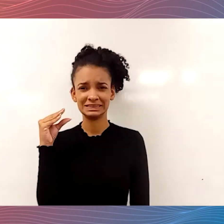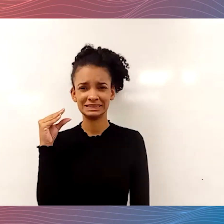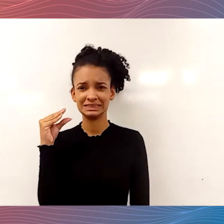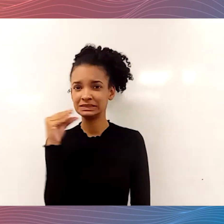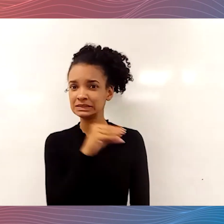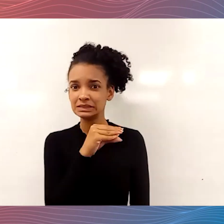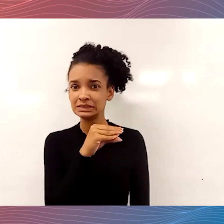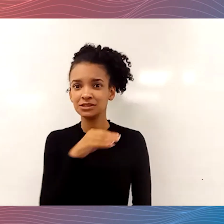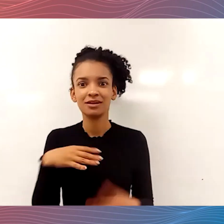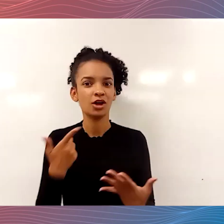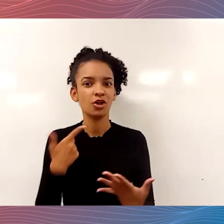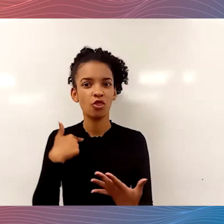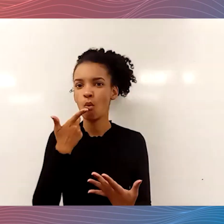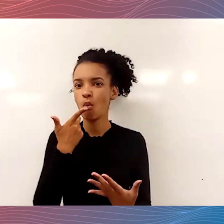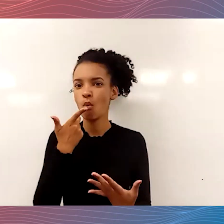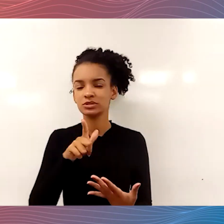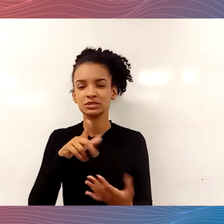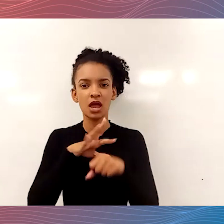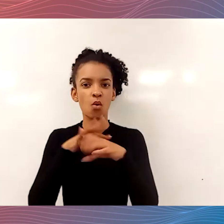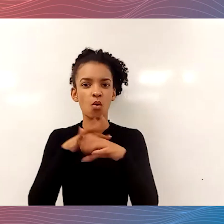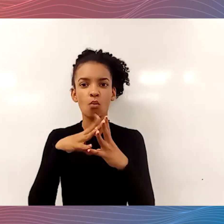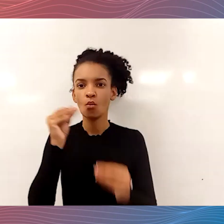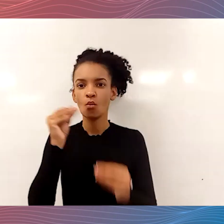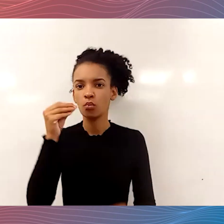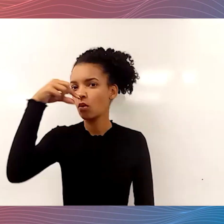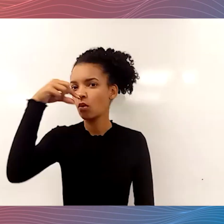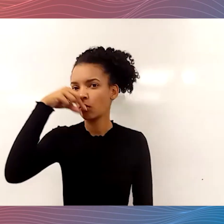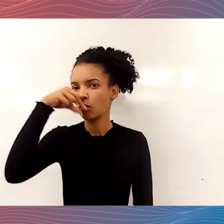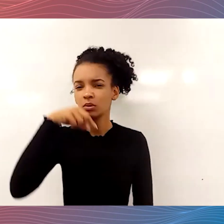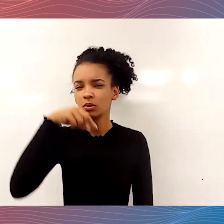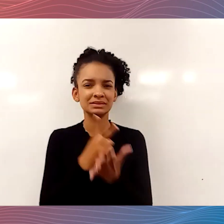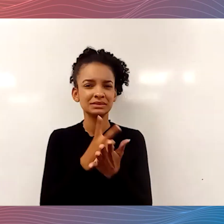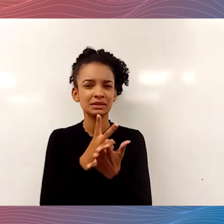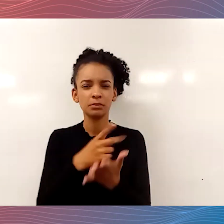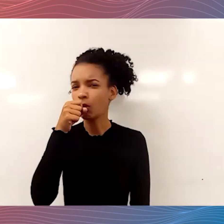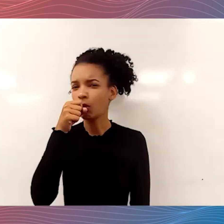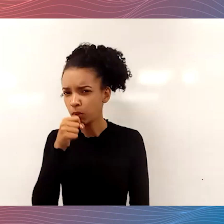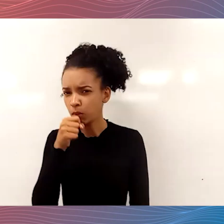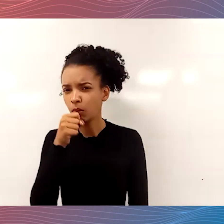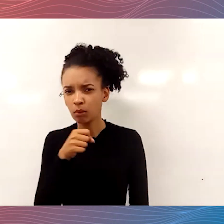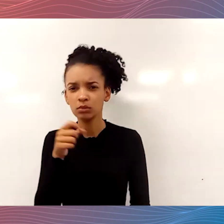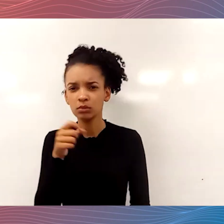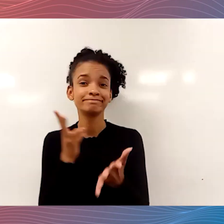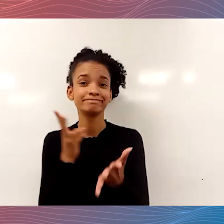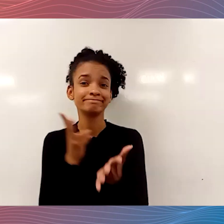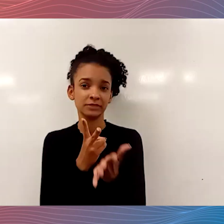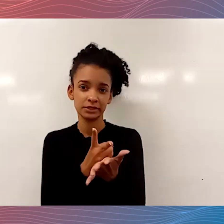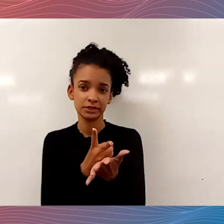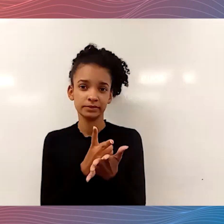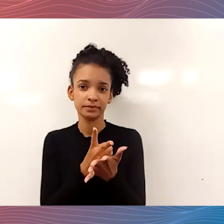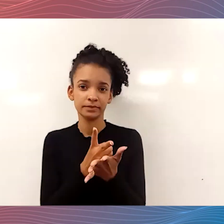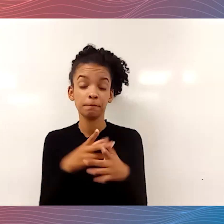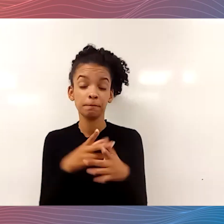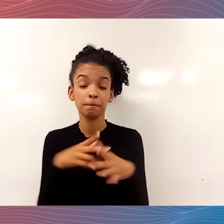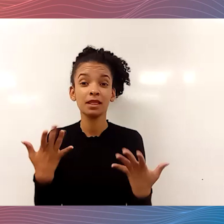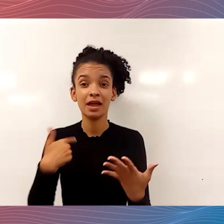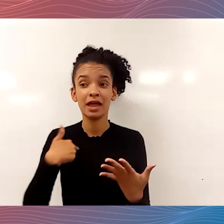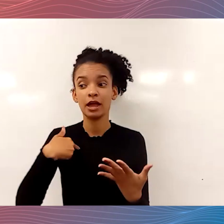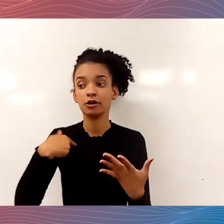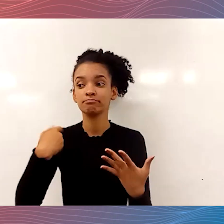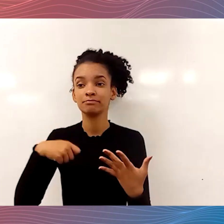sarava, tosse, aquela coisa. Aí eu voltei para casa, já tive que correr para a Bolívia, e a Bolívia é